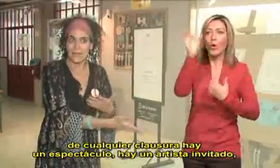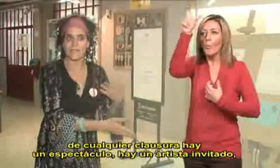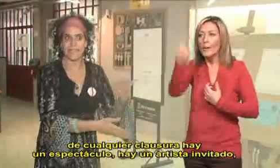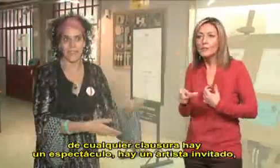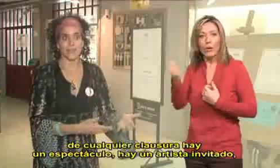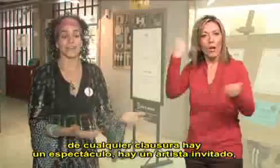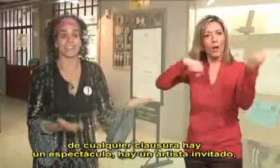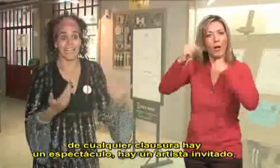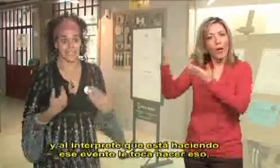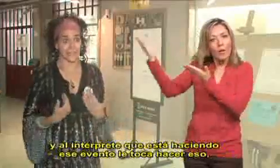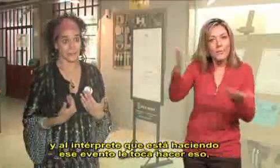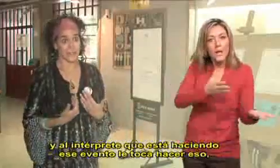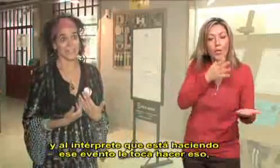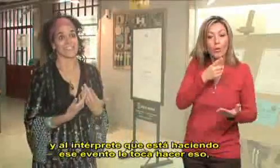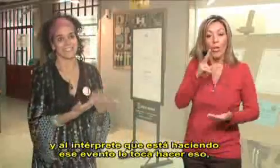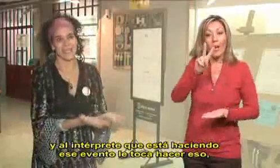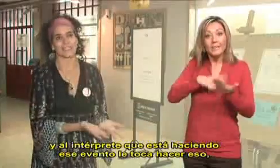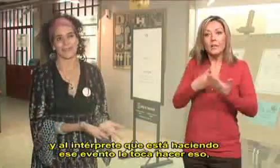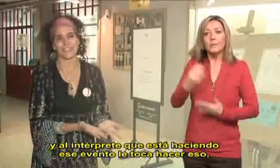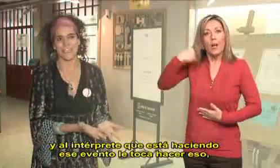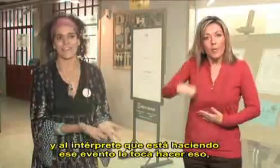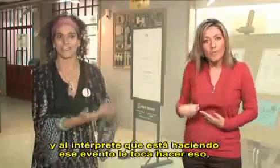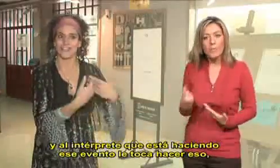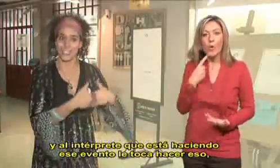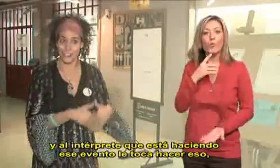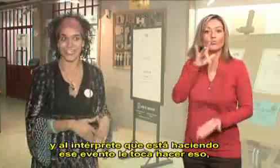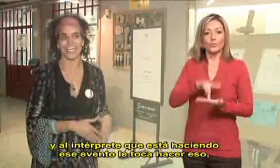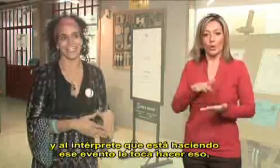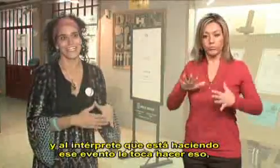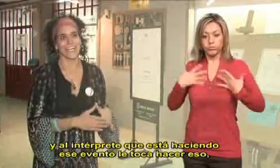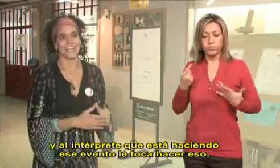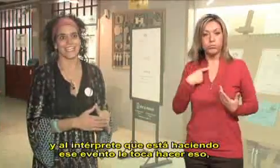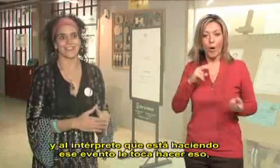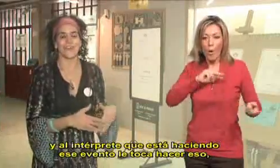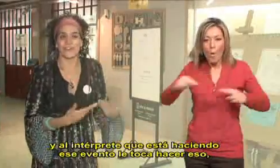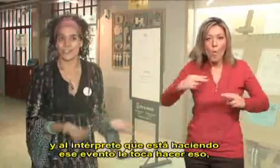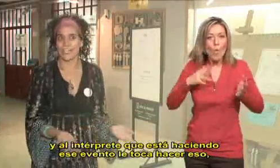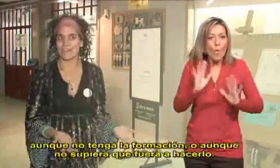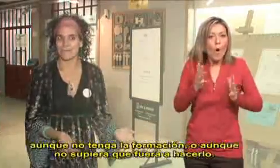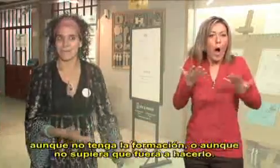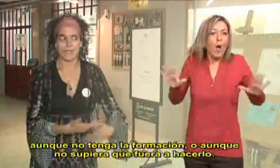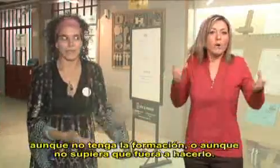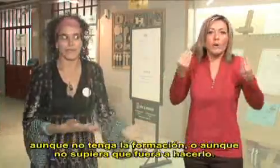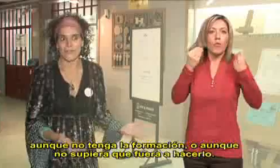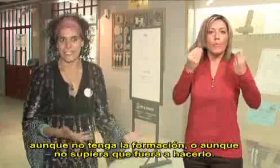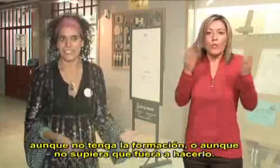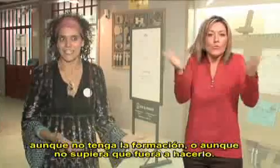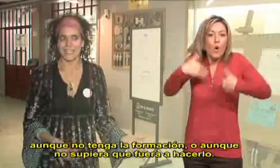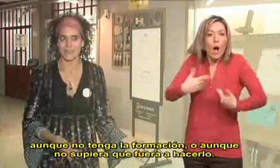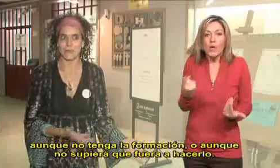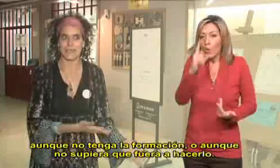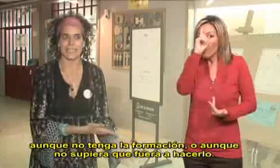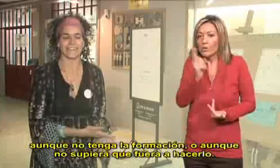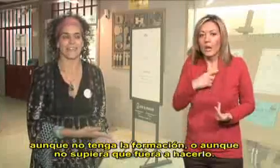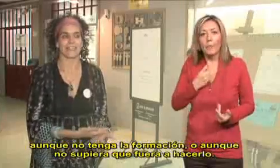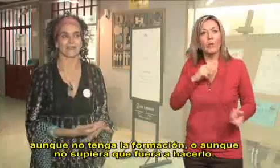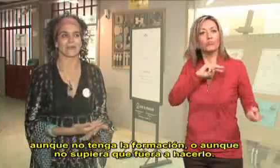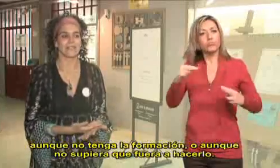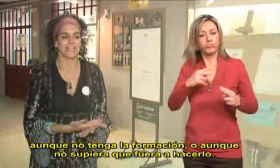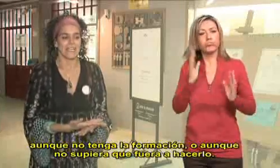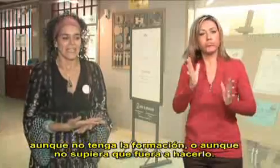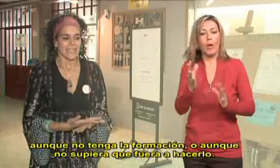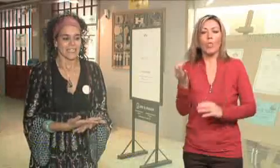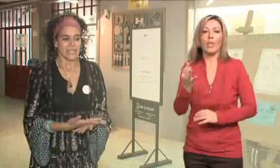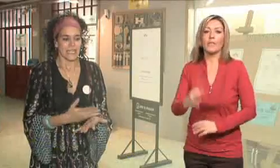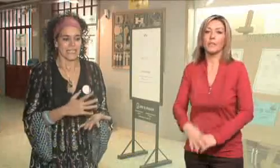artista invitado y al intérprete que está haciendo ese evento le toca hacer eso, aunque no tenga la formación o aunque ni siquiera supiera que iba a